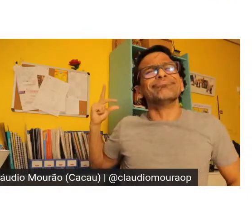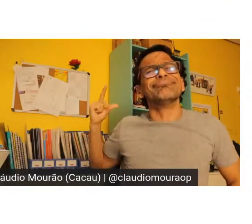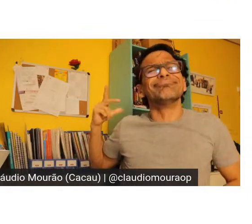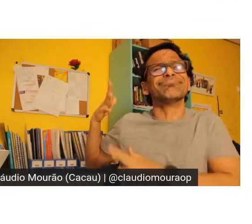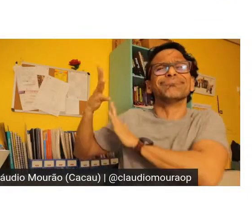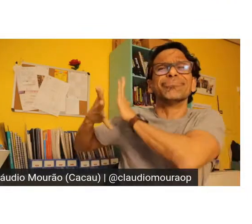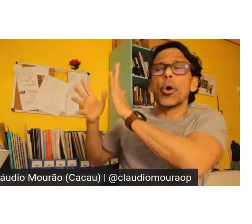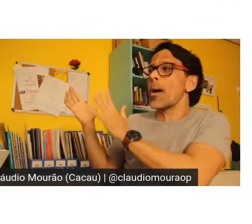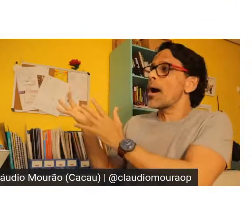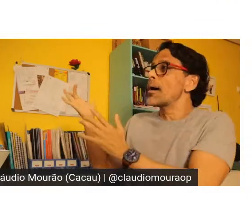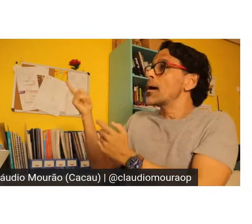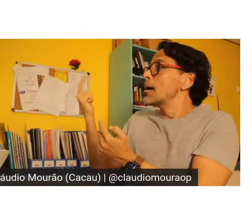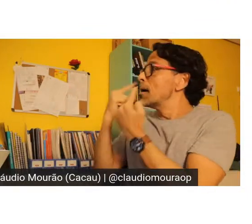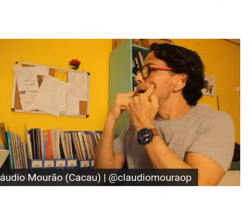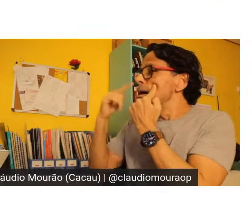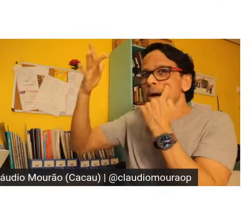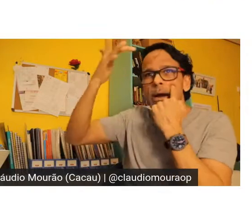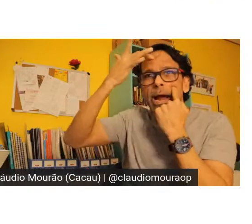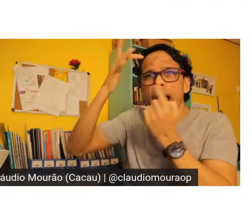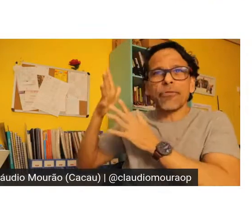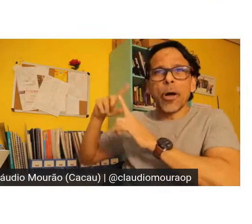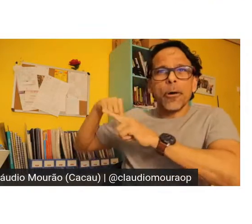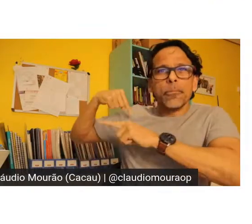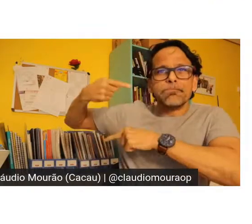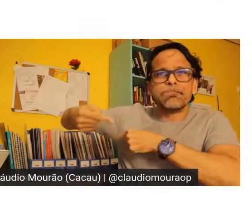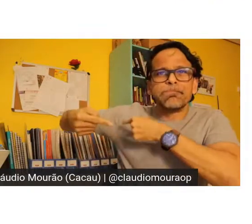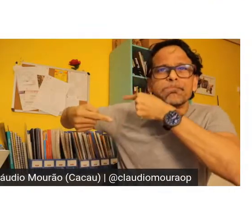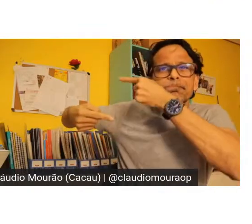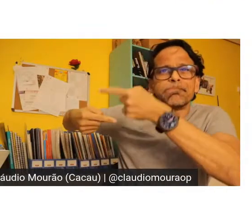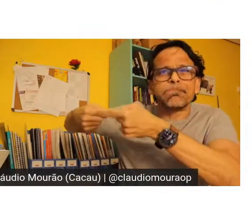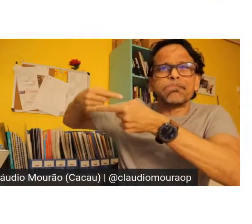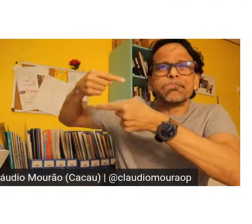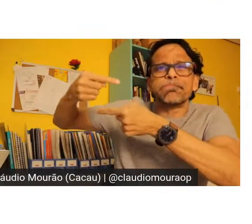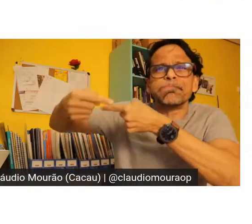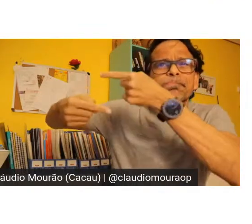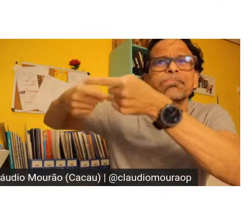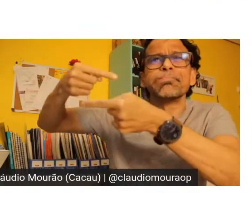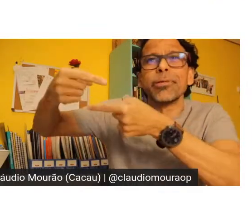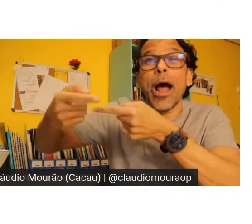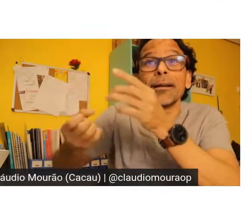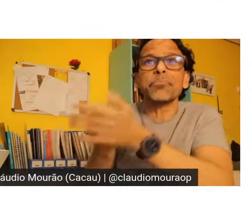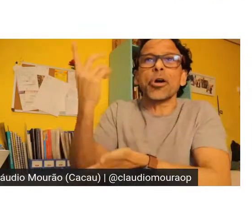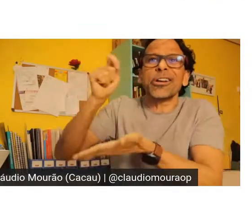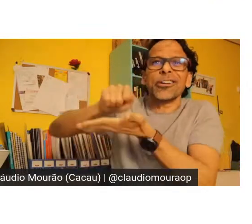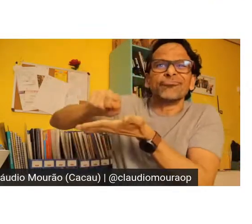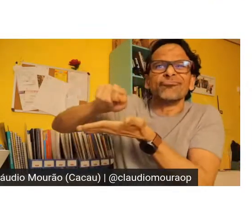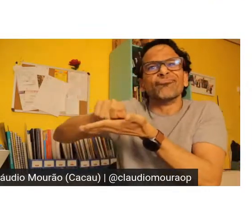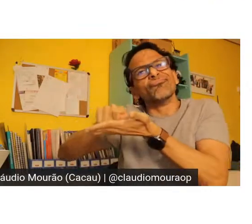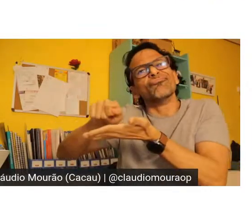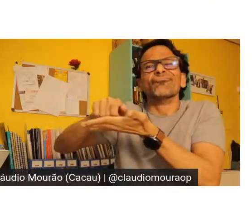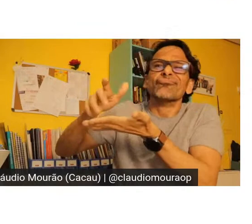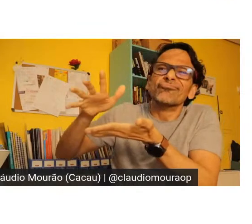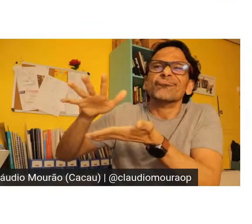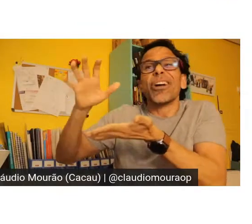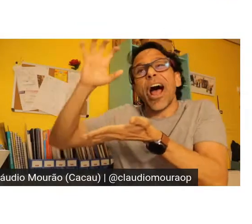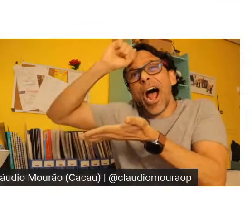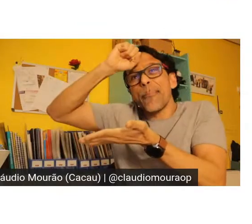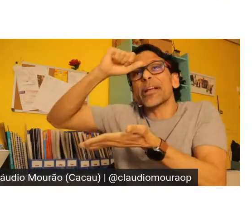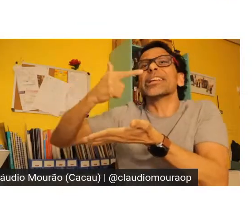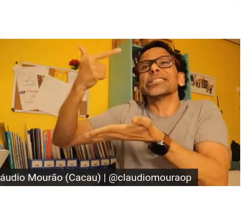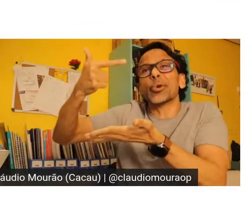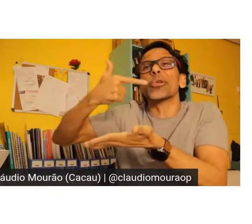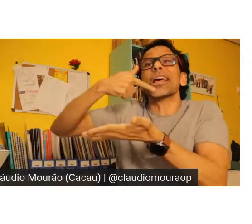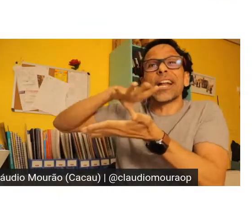não tinha é um bom recurso para fazer esse registro de literários e com o tempo é